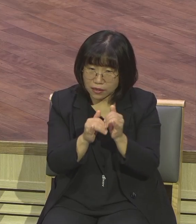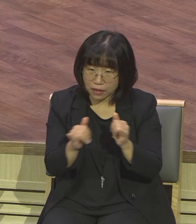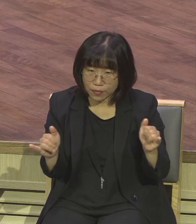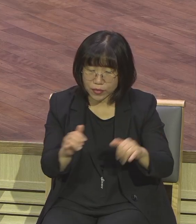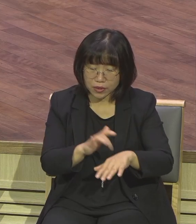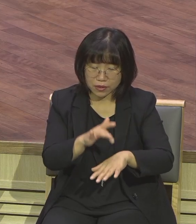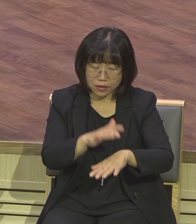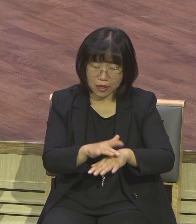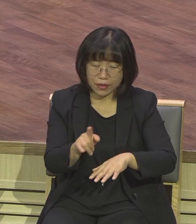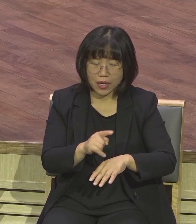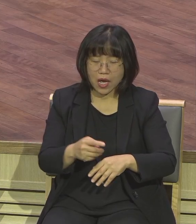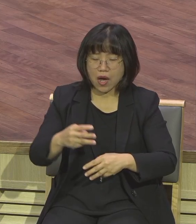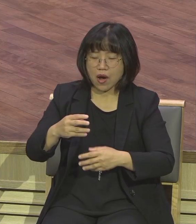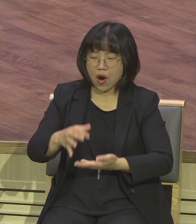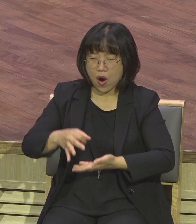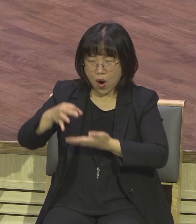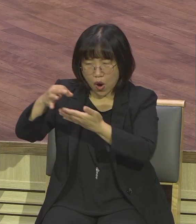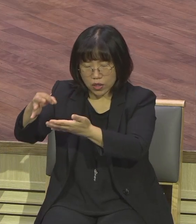다릅니다.